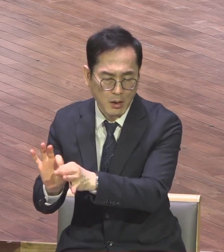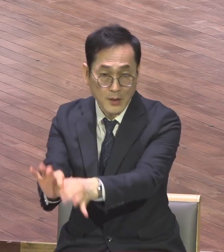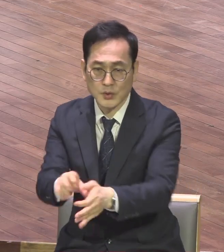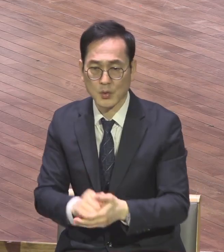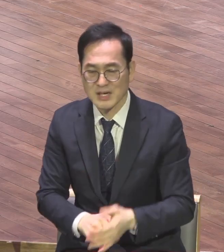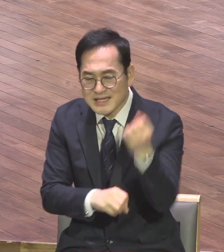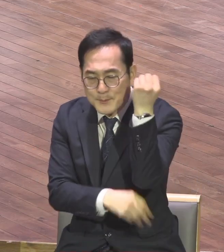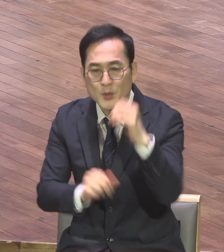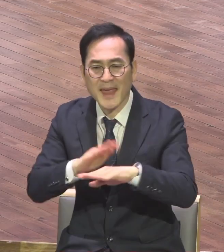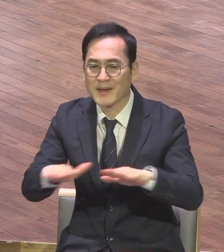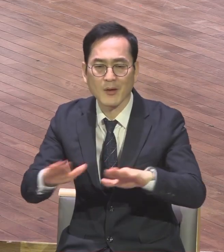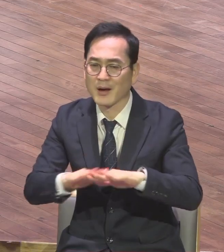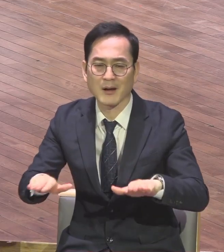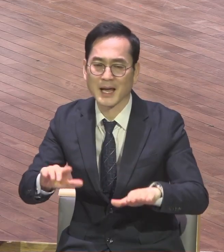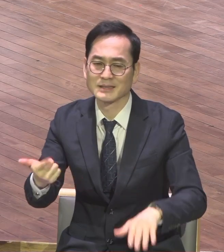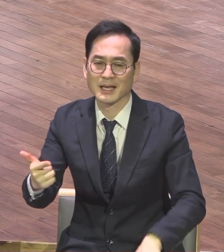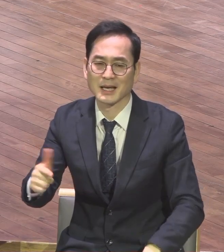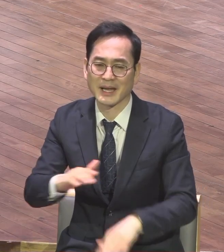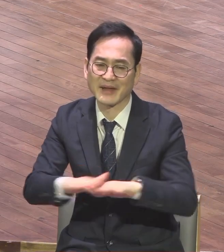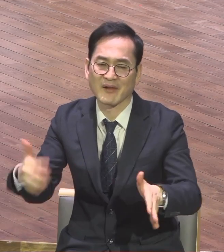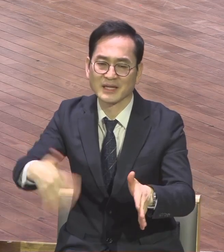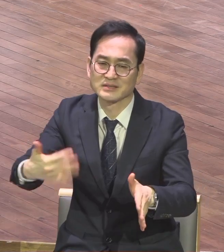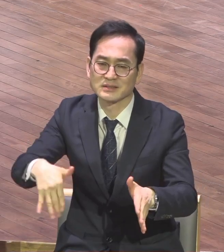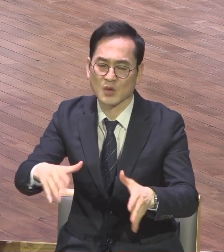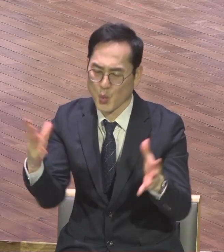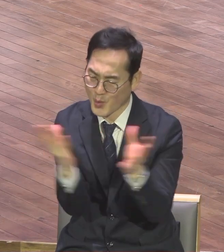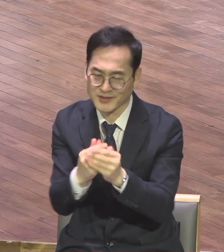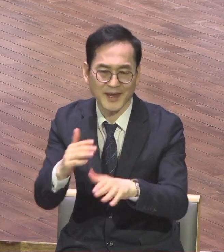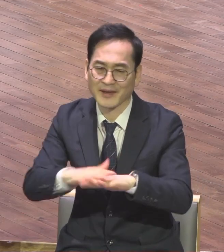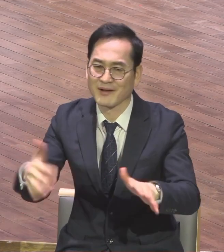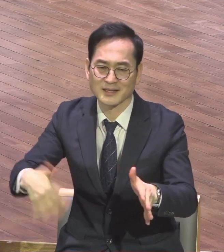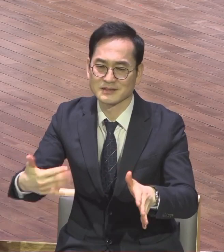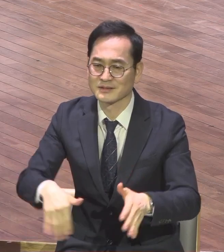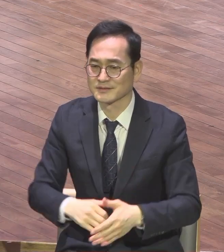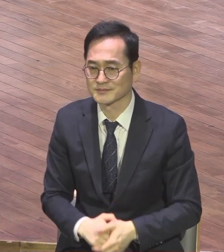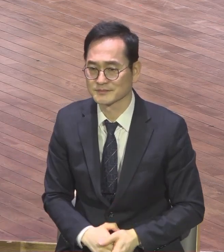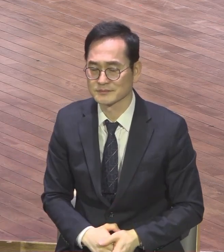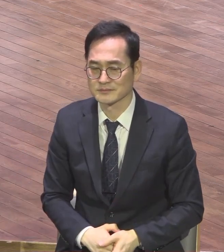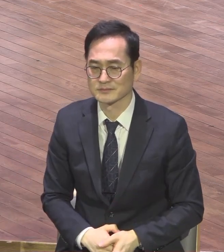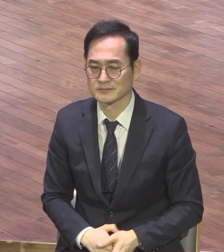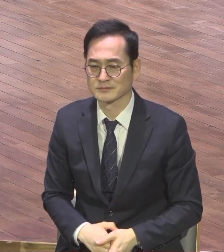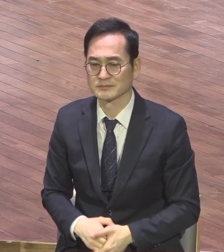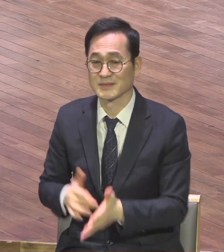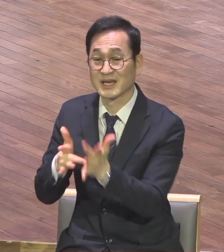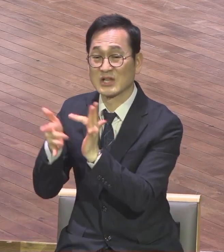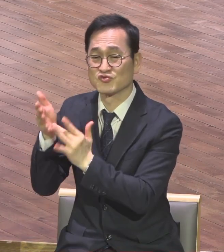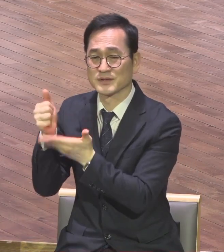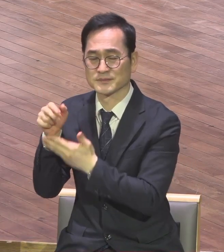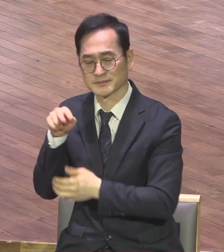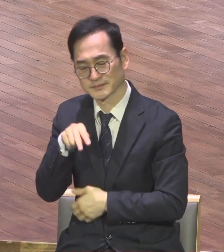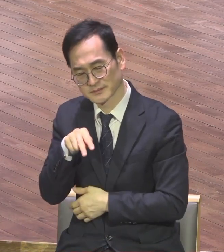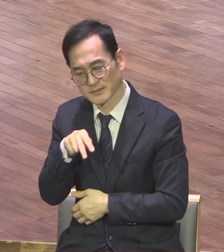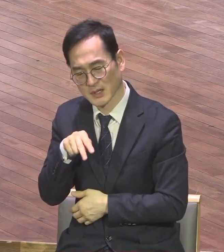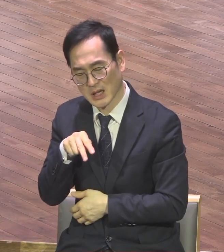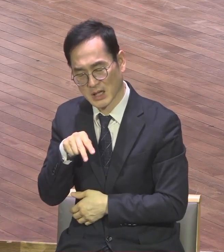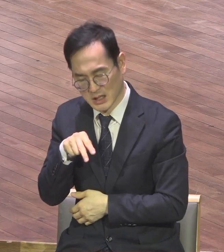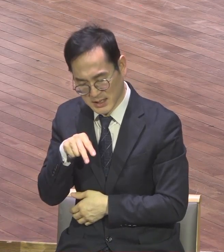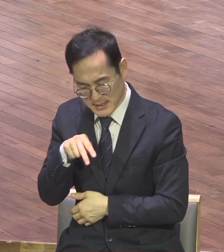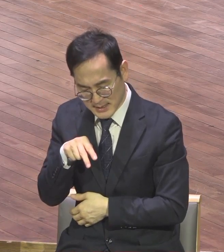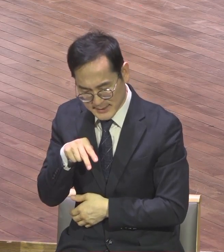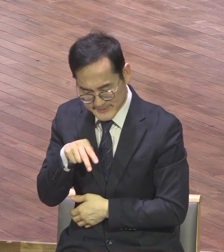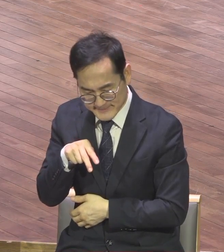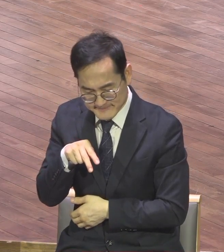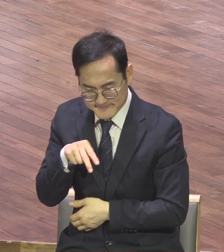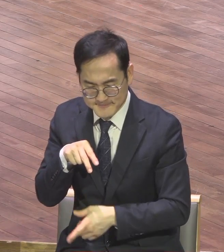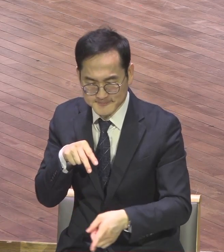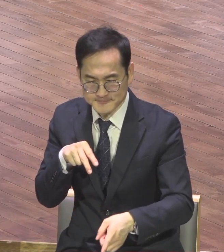근본 해결책이 아니었어요. 죄에 대해서. 그래서 예수님이 인간의 지은 모든